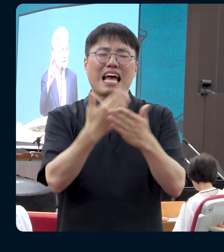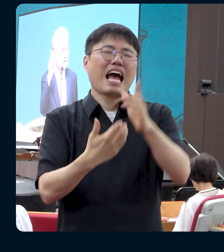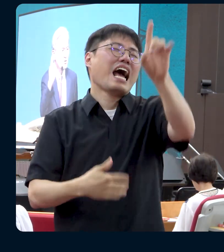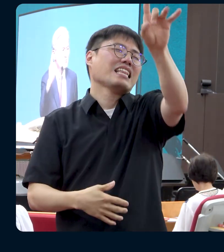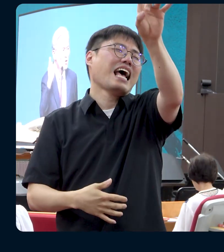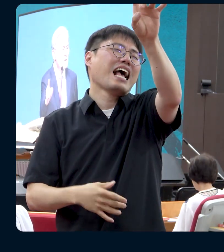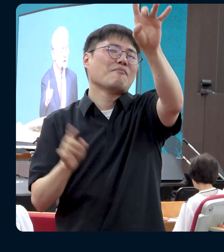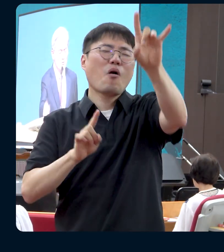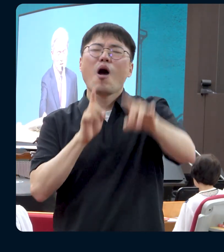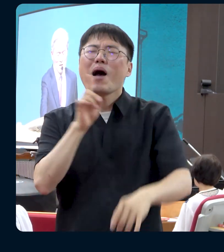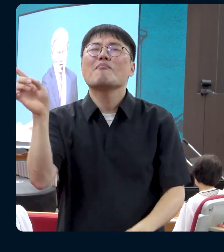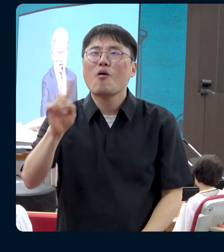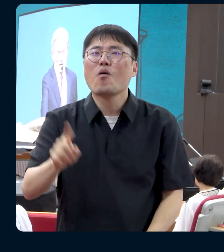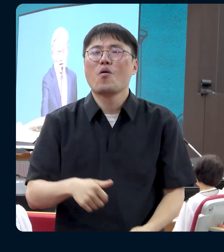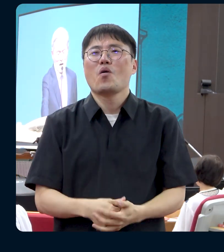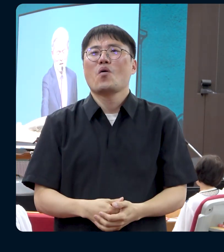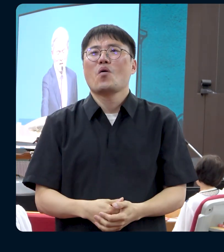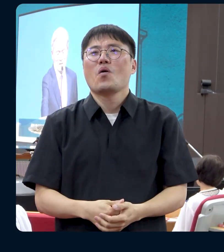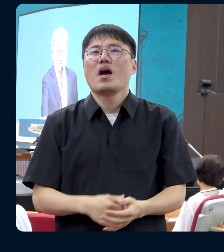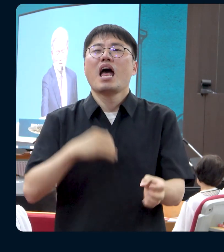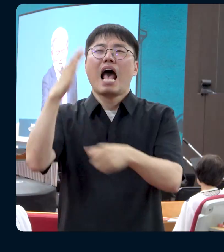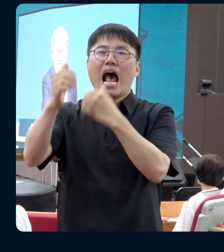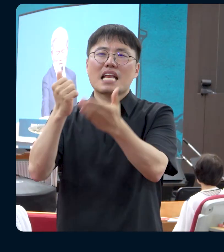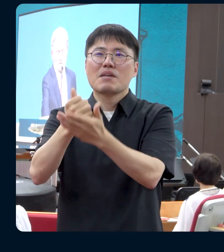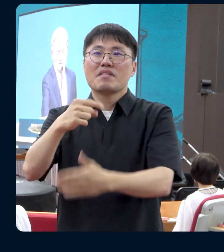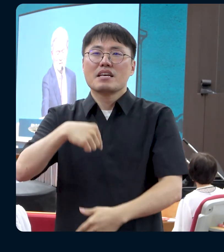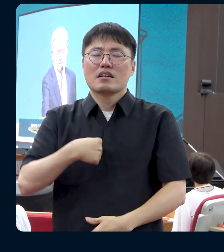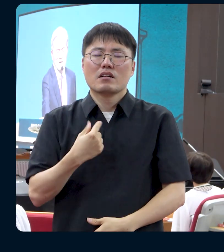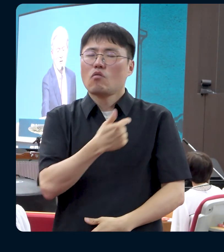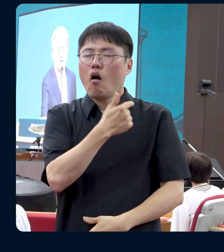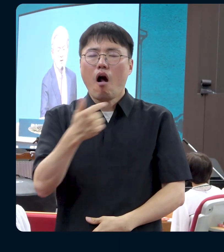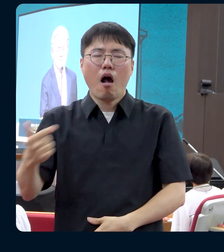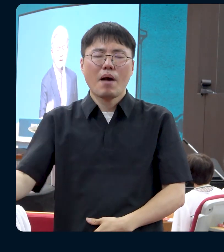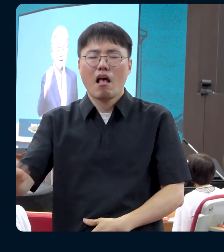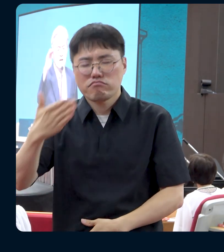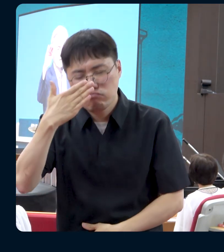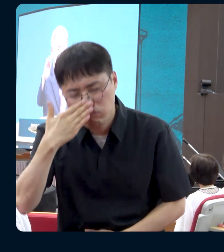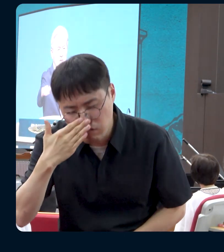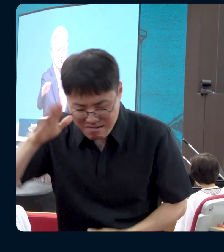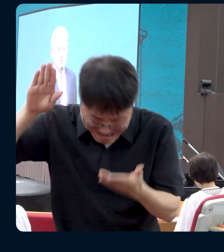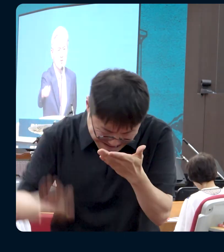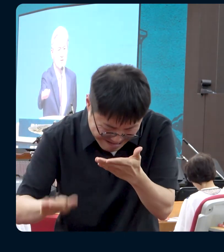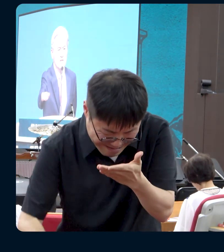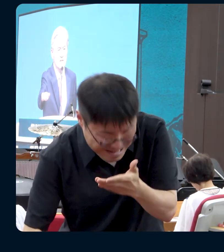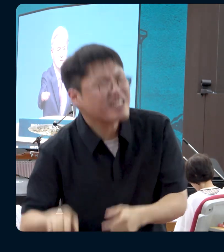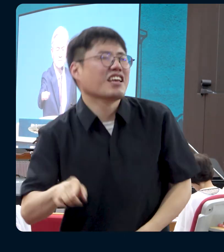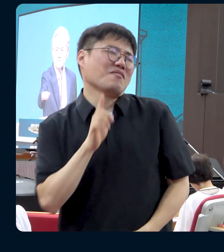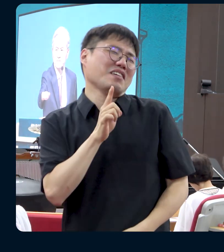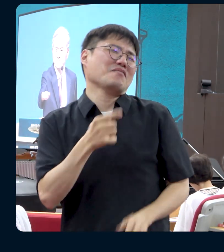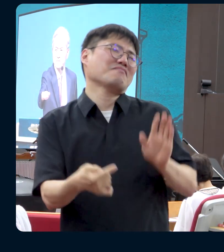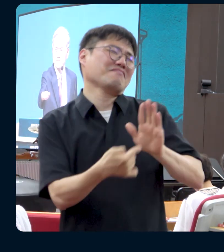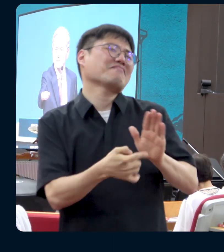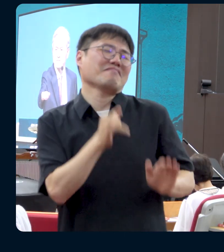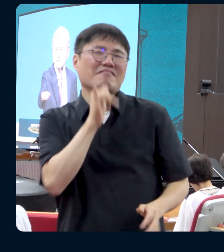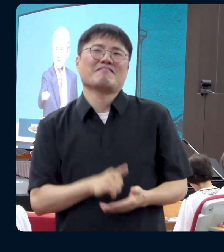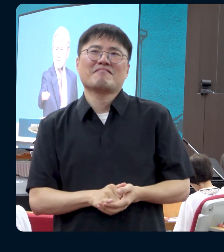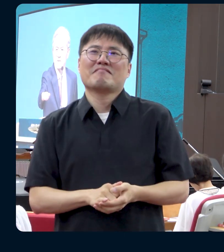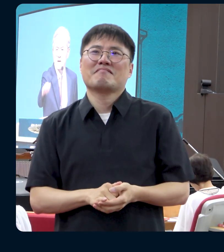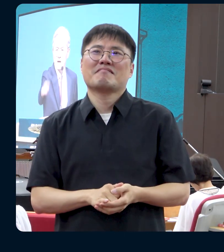다만 한 가지, 이건 뭘 말하고 있느냐? 하나님이 자신들을 얼마나 낮추셨는지,